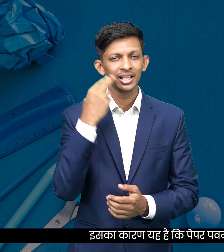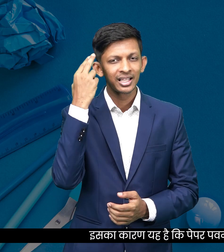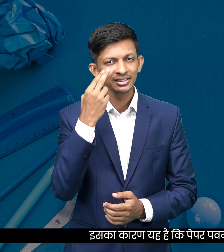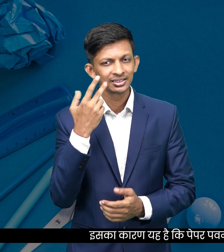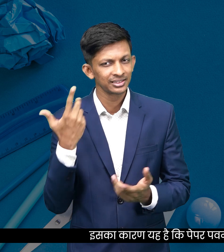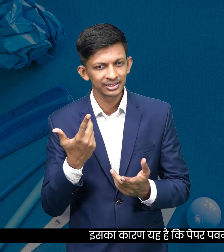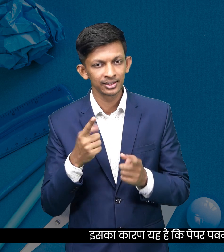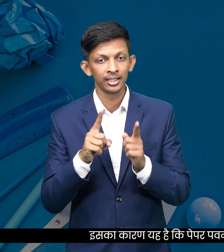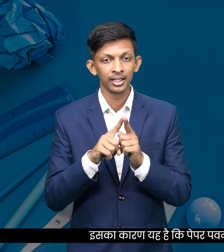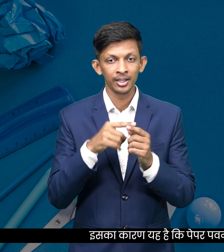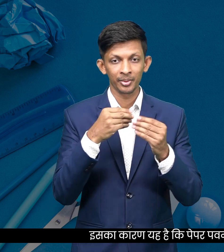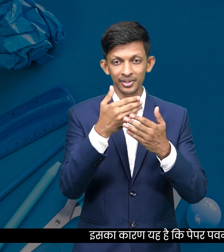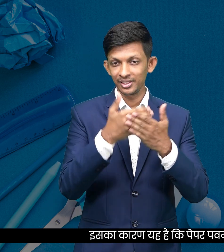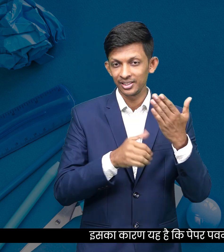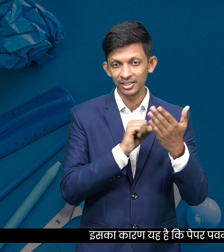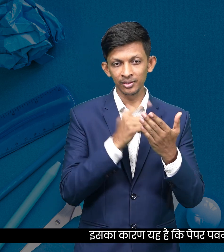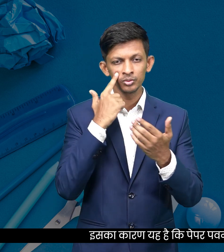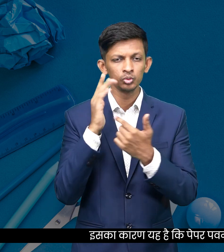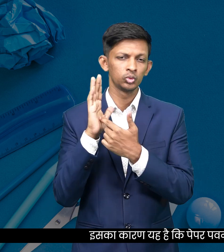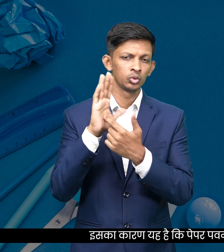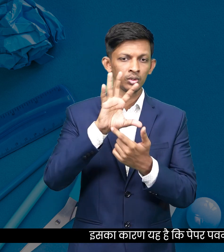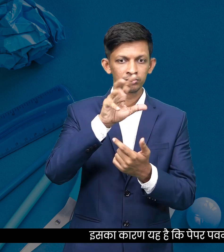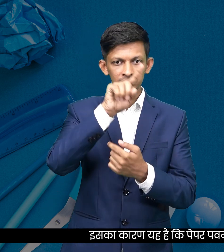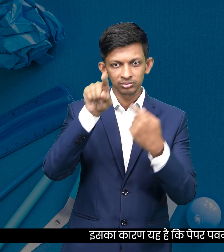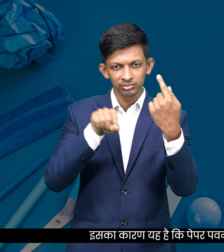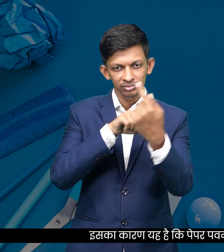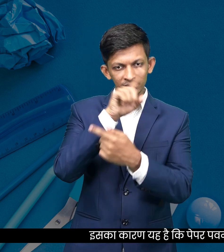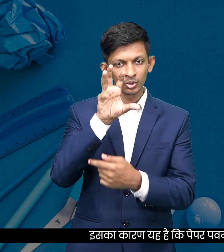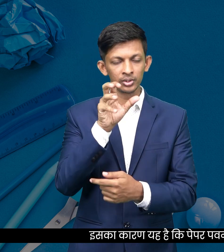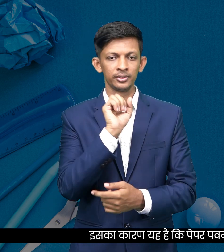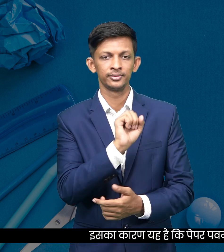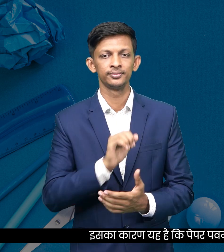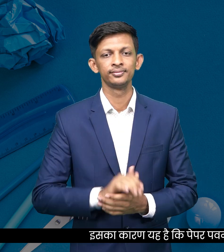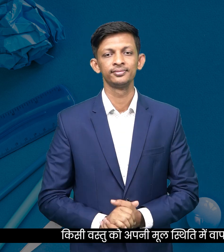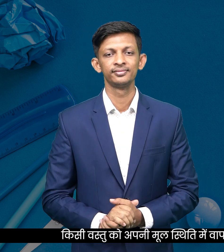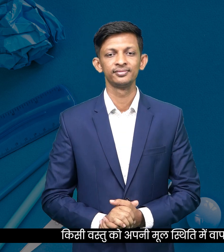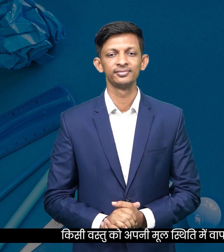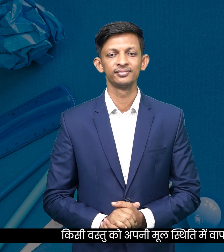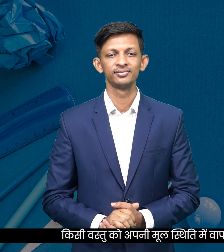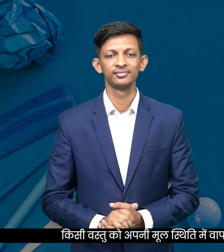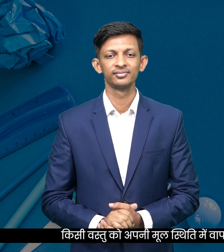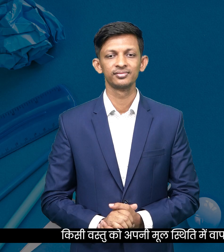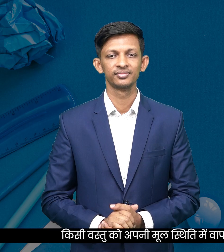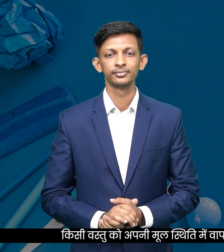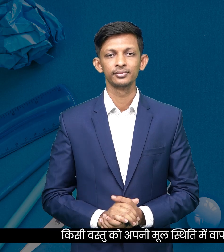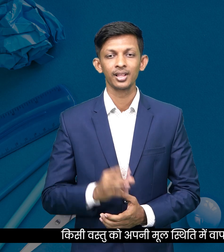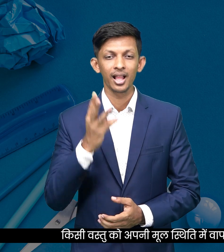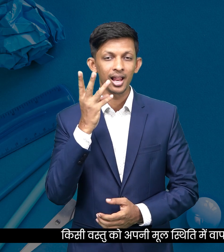इसका कारण यह है कि पेपर पवनचक्की घूर्णी समरूपता दिखाता है। किसी वस्तु को अपनी मूल स्थिति